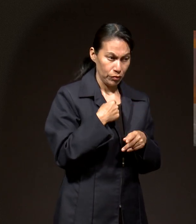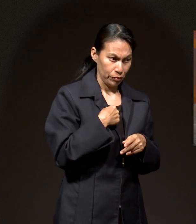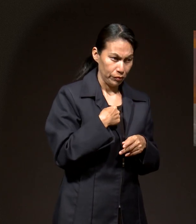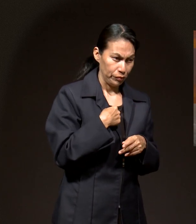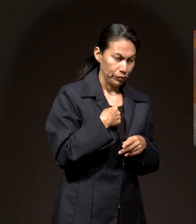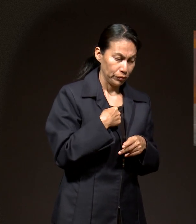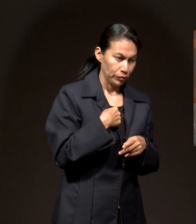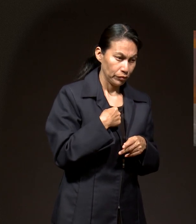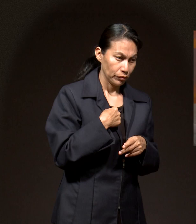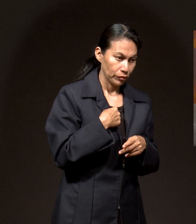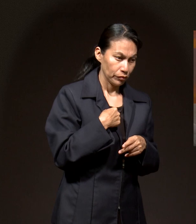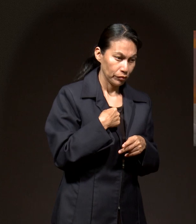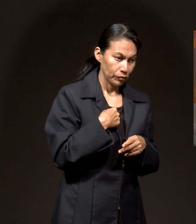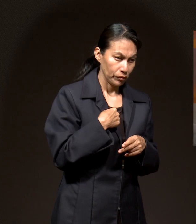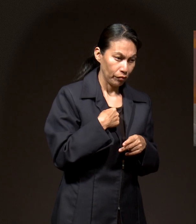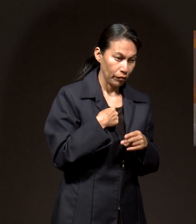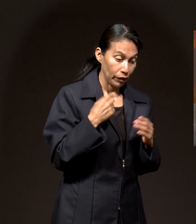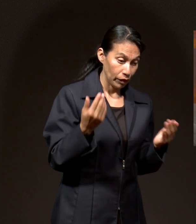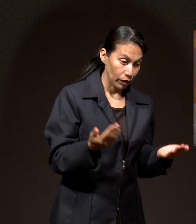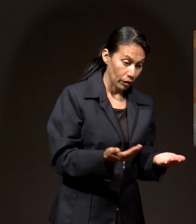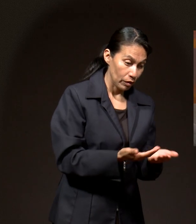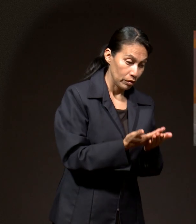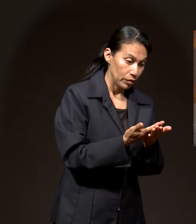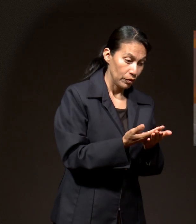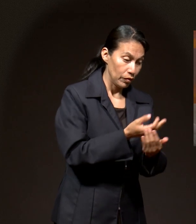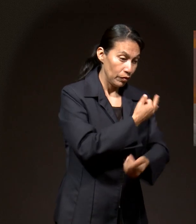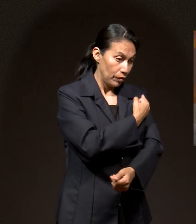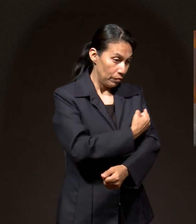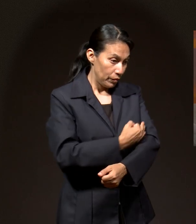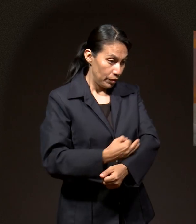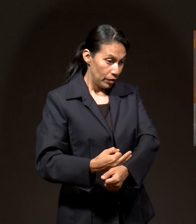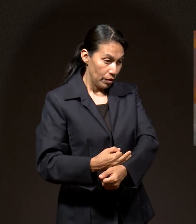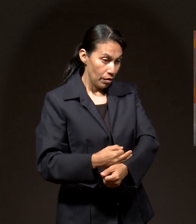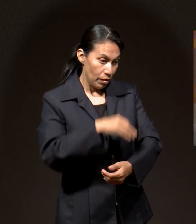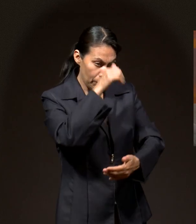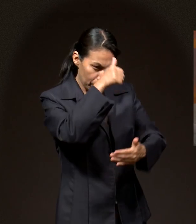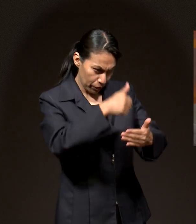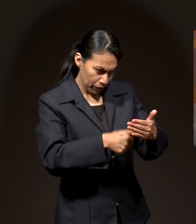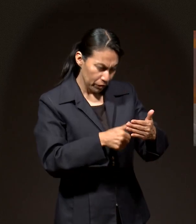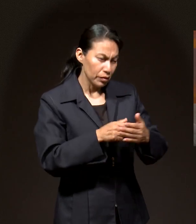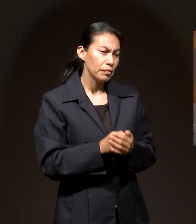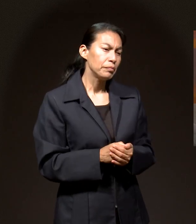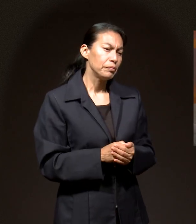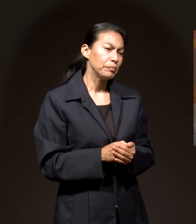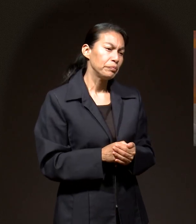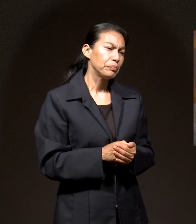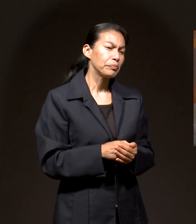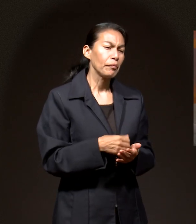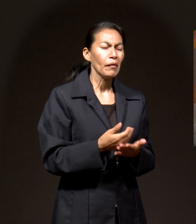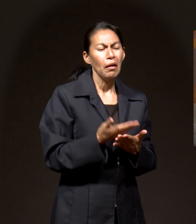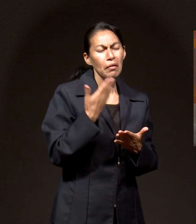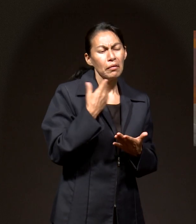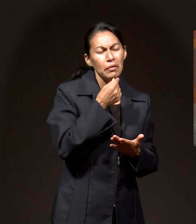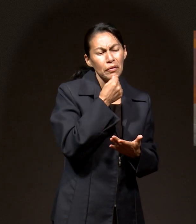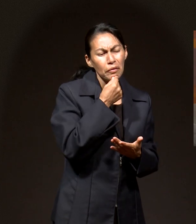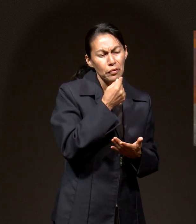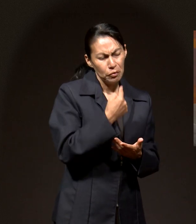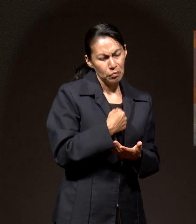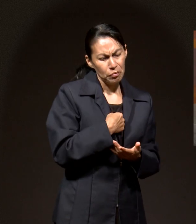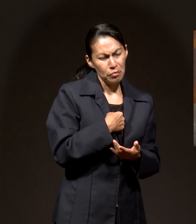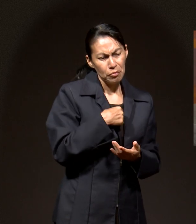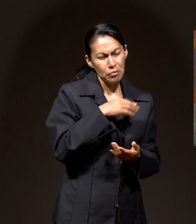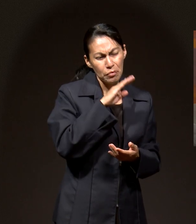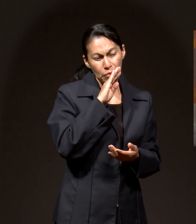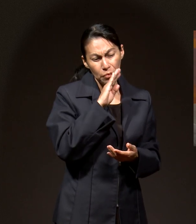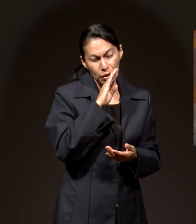privilegio de nacer en un hogar adventista, en un hogar cristiano. Y desde niño, pues, mi mamá nos llevaba a la